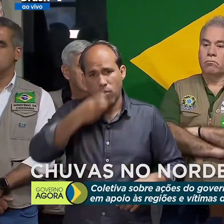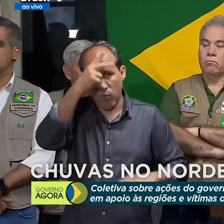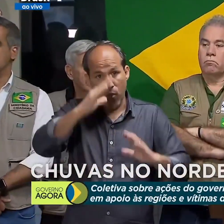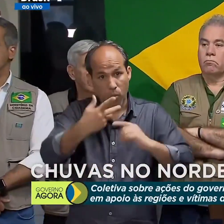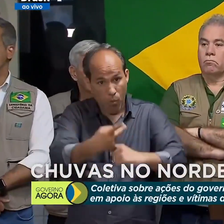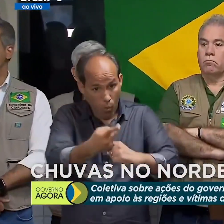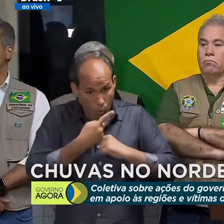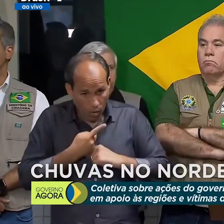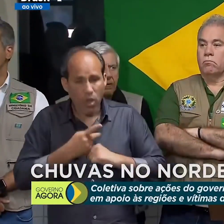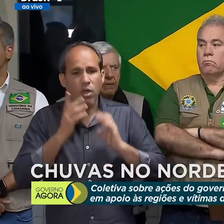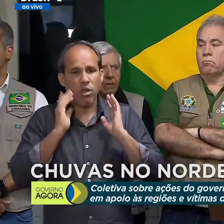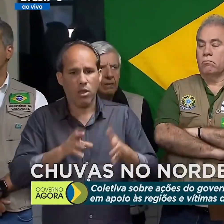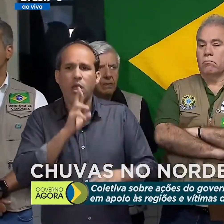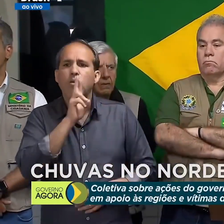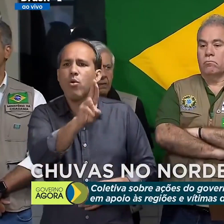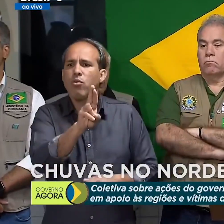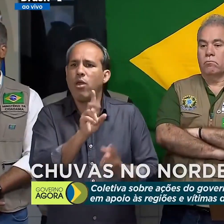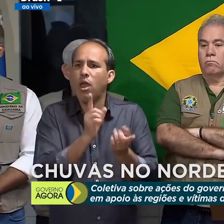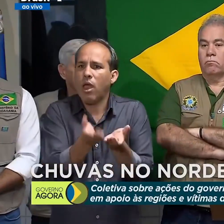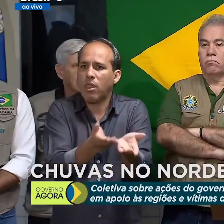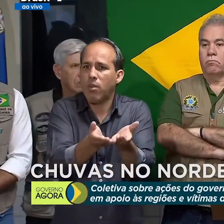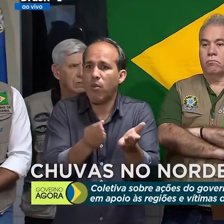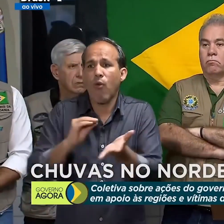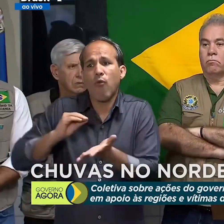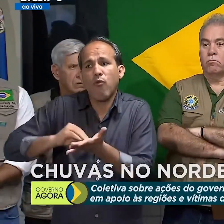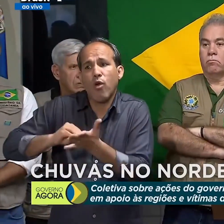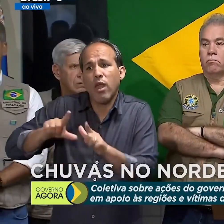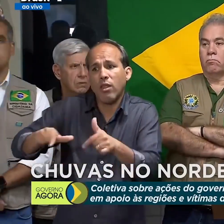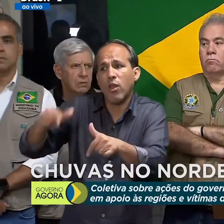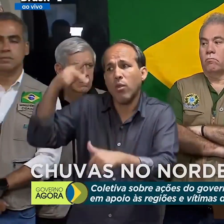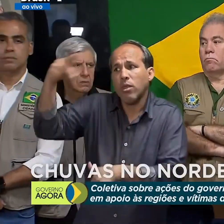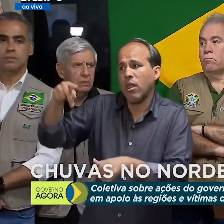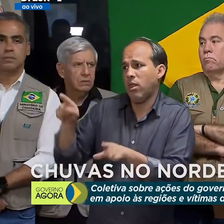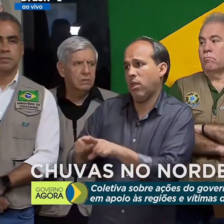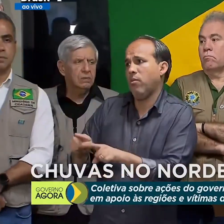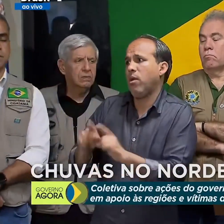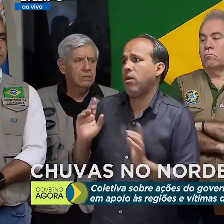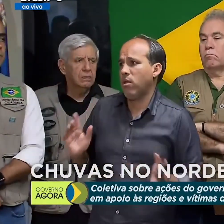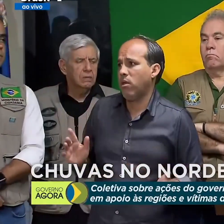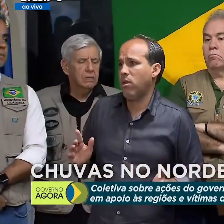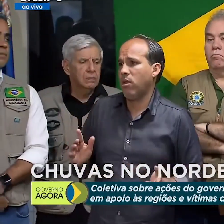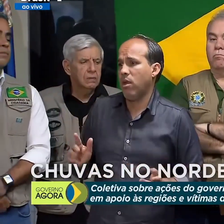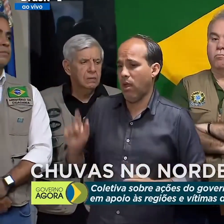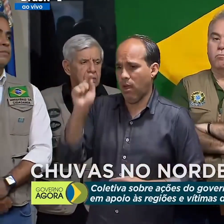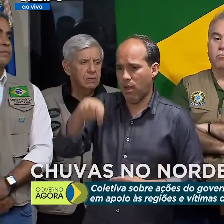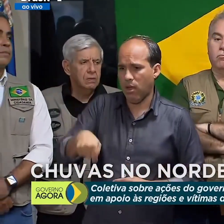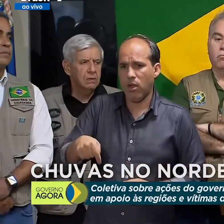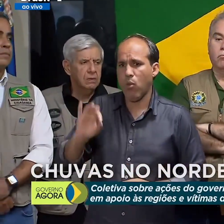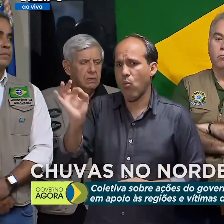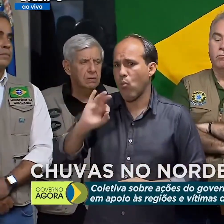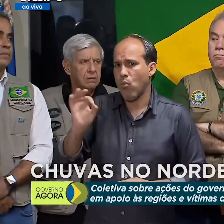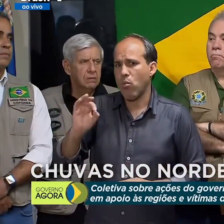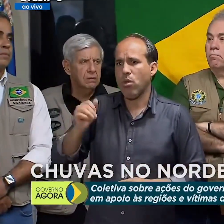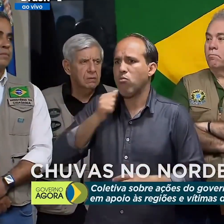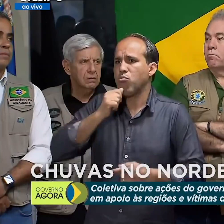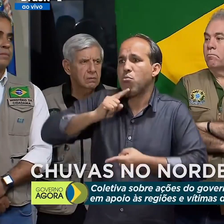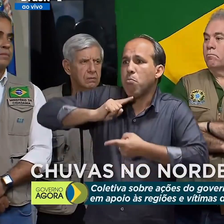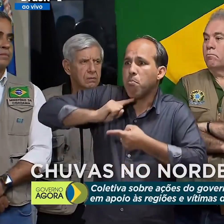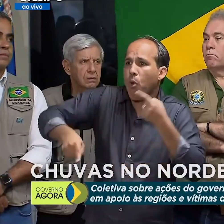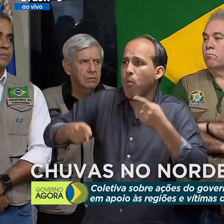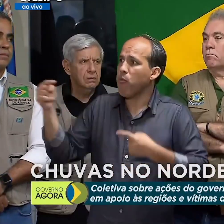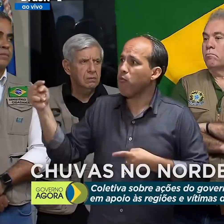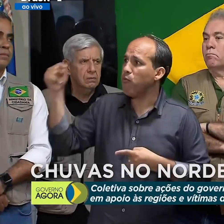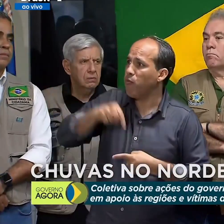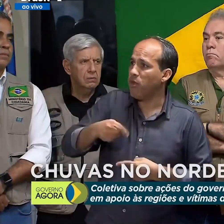atendemos Ah tá eu acho que faltou iniciativa da parte dele também aqui ninguém está proibido de